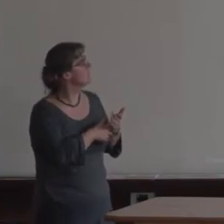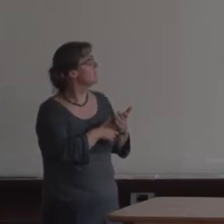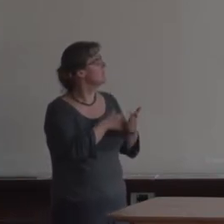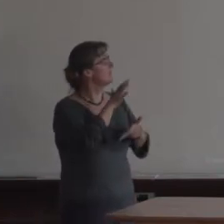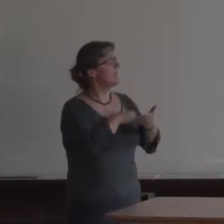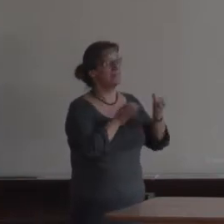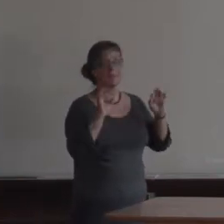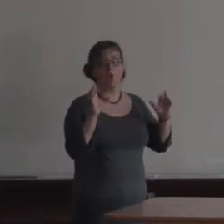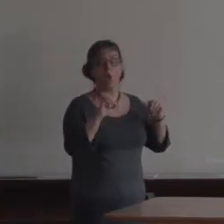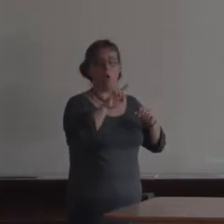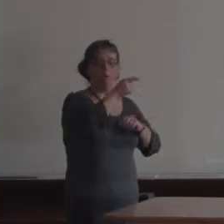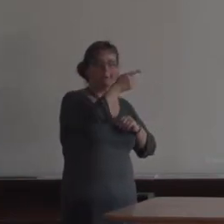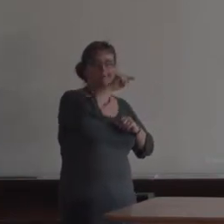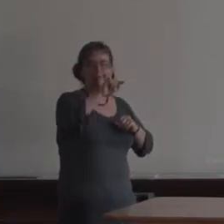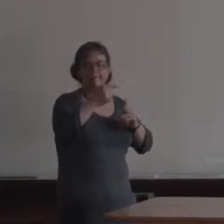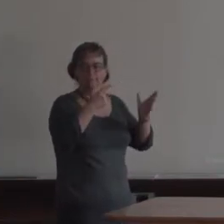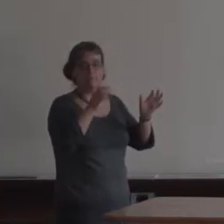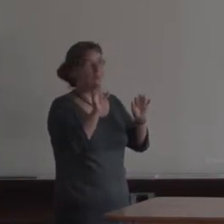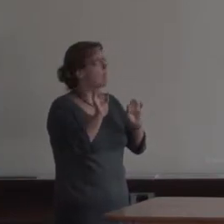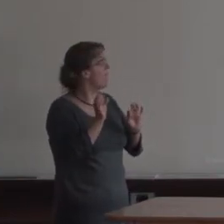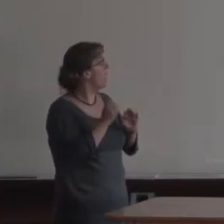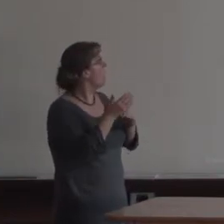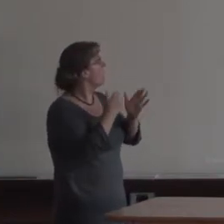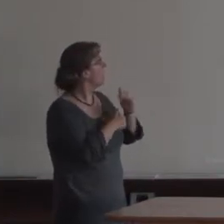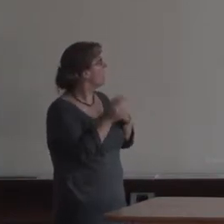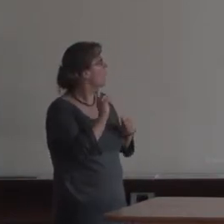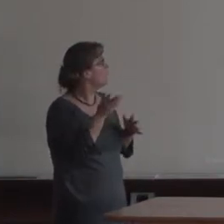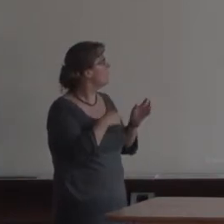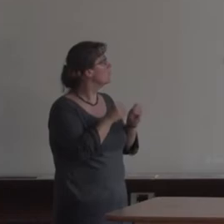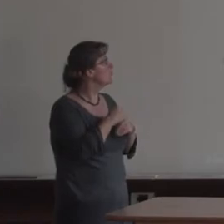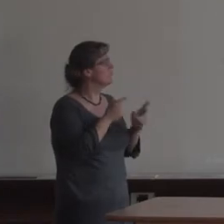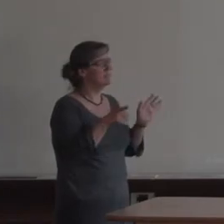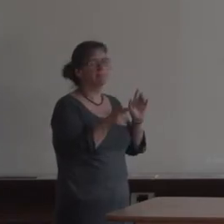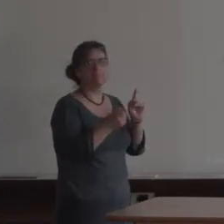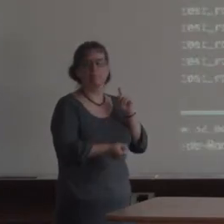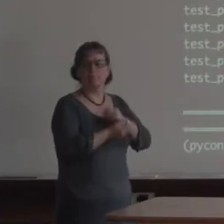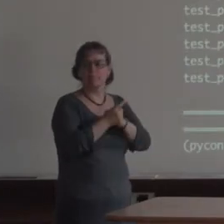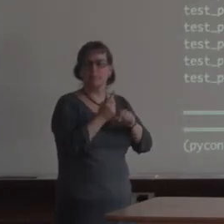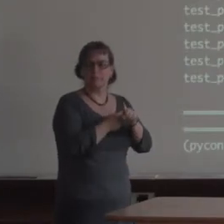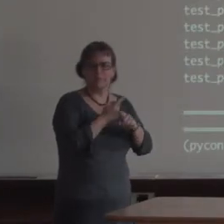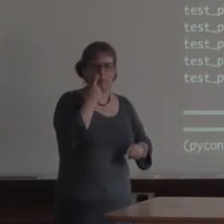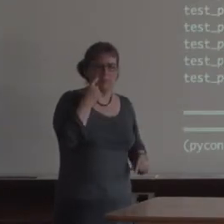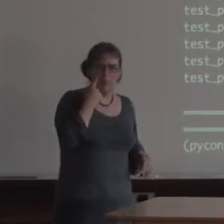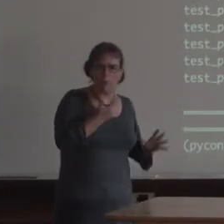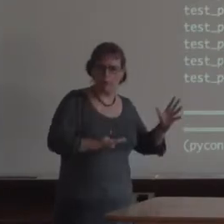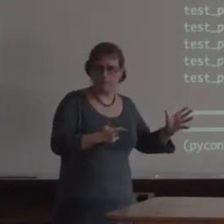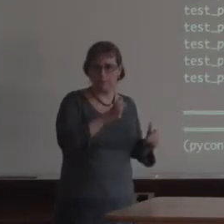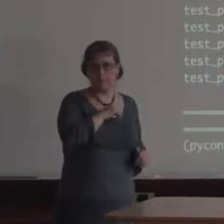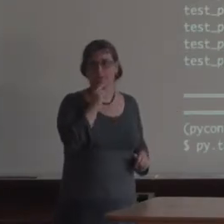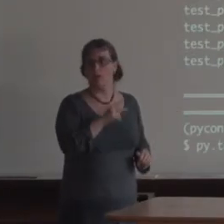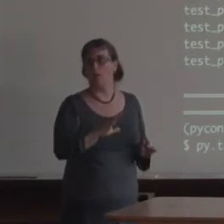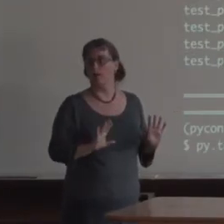caractères accentués. Puis je vais même mettre des caractères Unicode bizarres, je vais mettre un petit smiley, voir si ça. Je vais essayer de réfléchir à quels pourraient